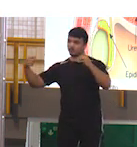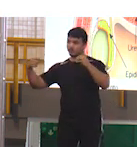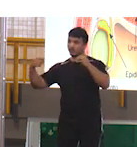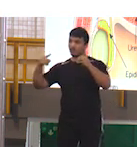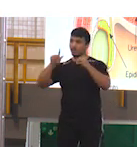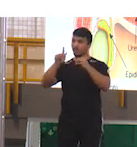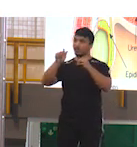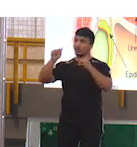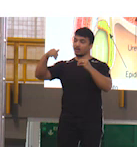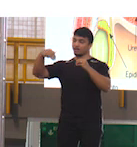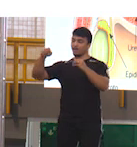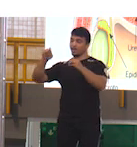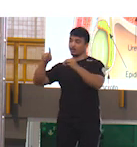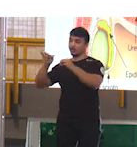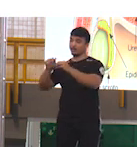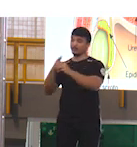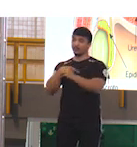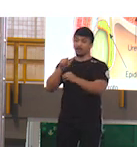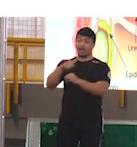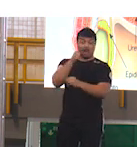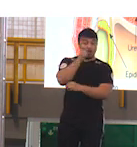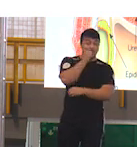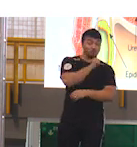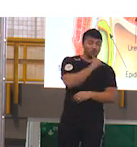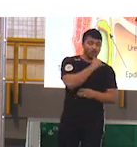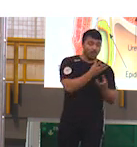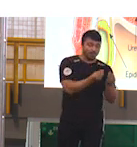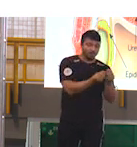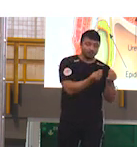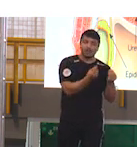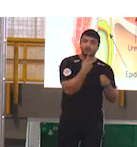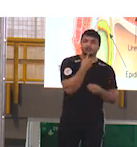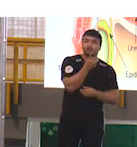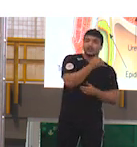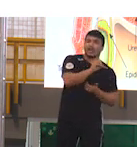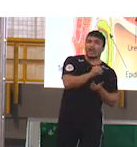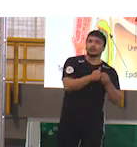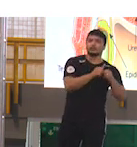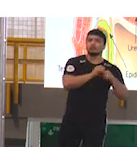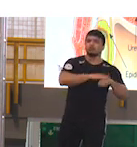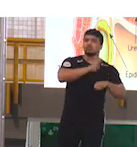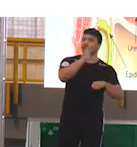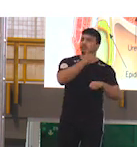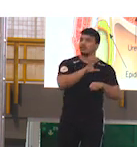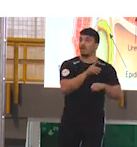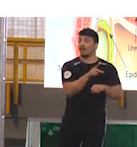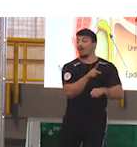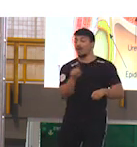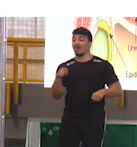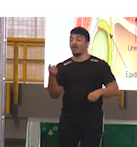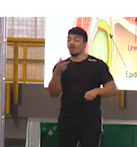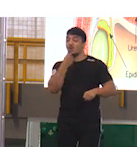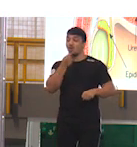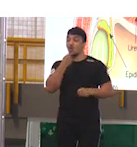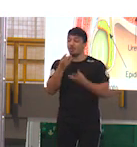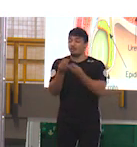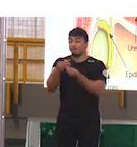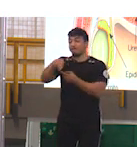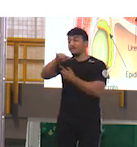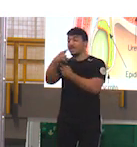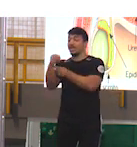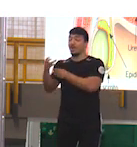produz dezenas de gametas, o sexo masculino produz milhões de